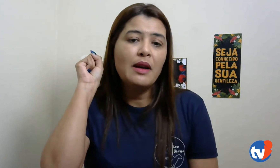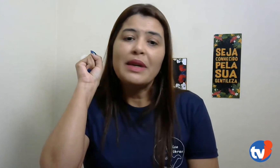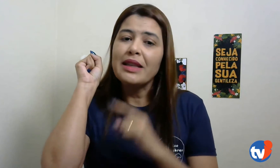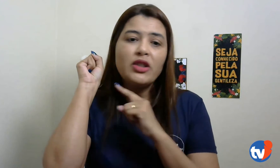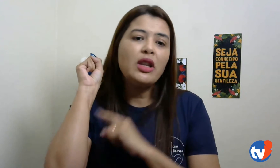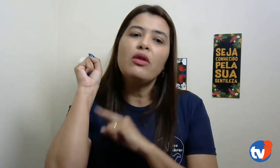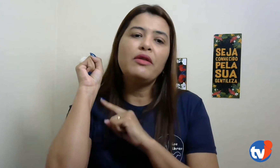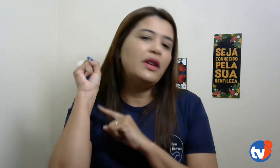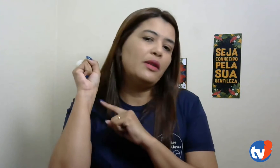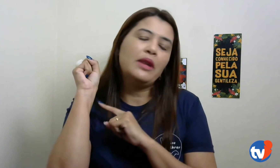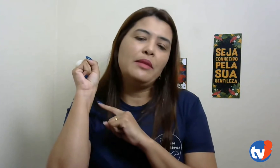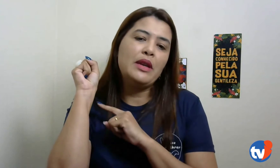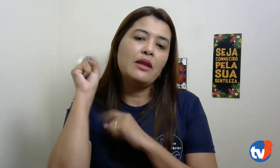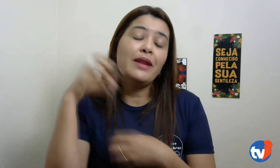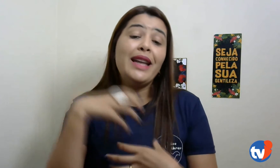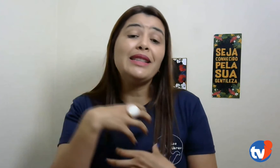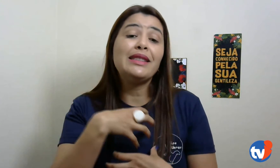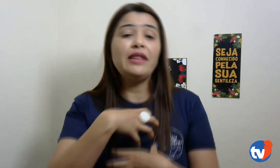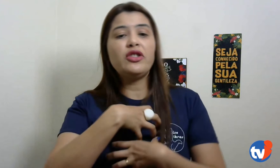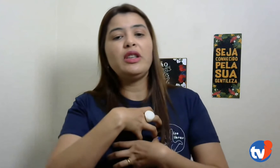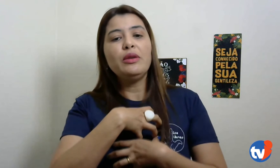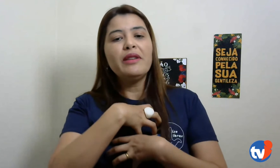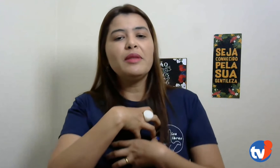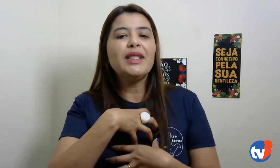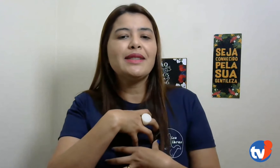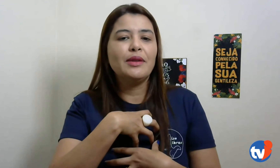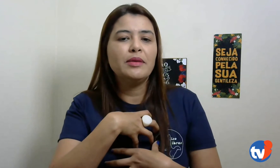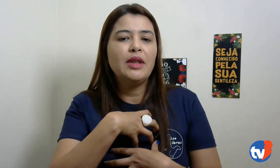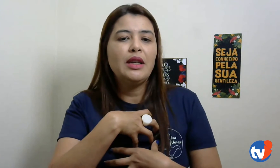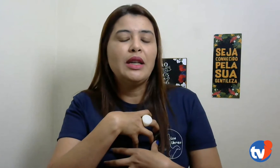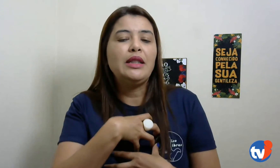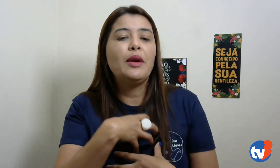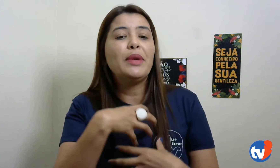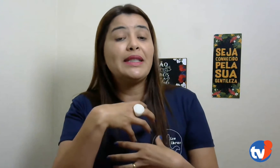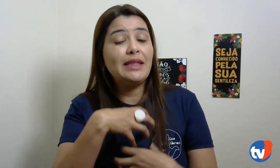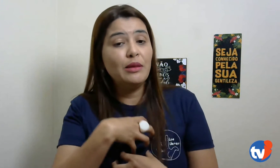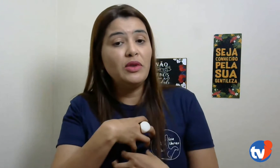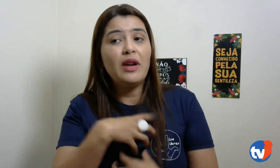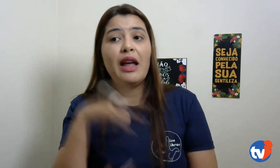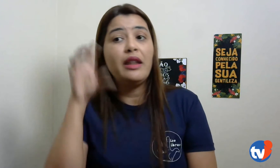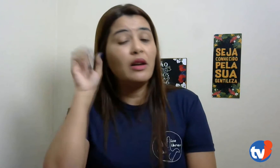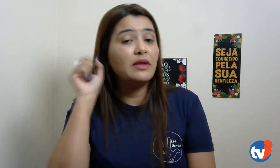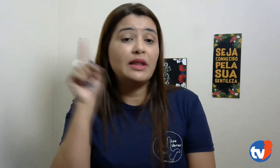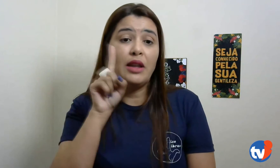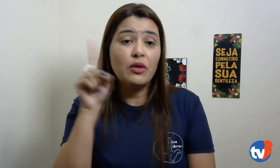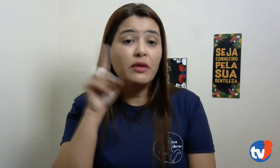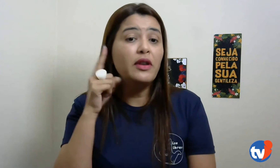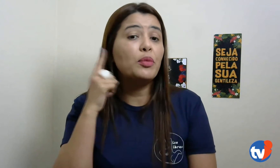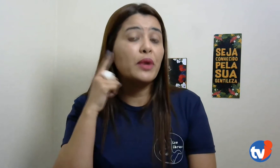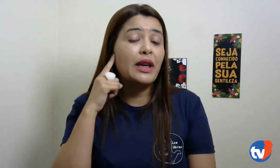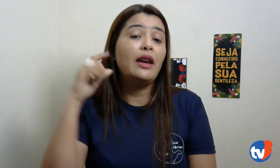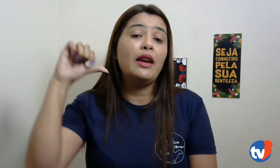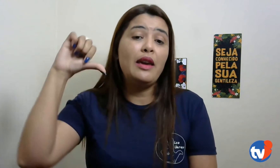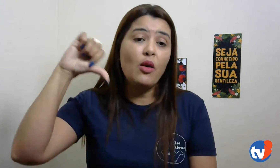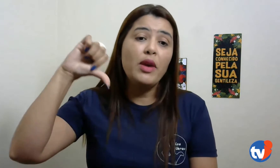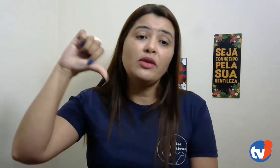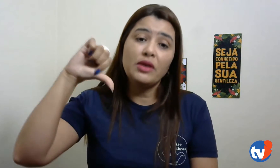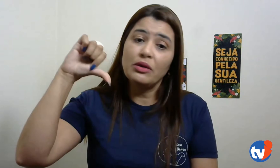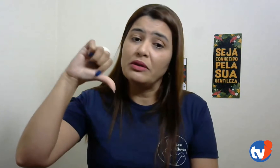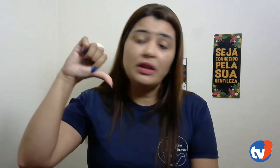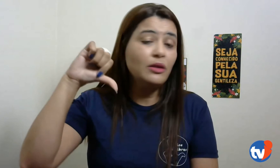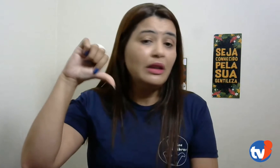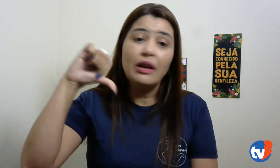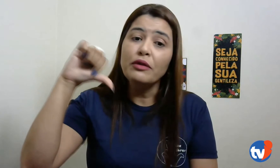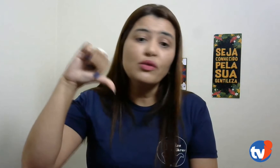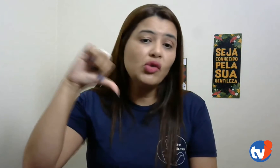ouviram, mas eles não ouviram o caminhão, eles sentiram a vibração. Então precisamos falar: não, você não ouviu, porque